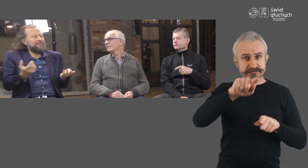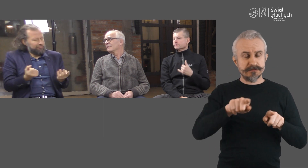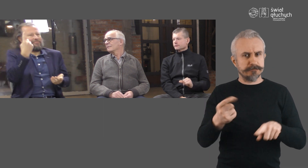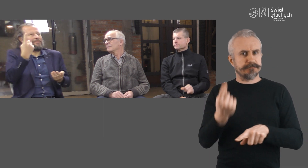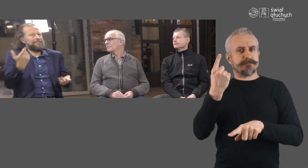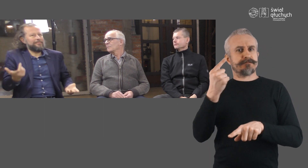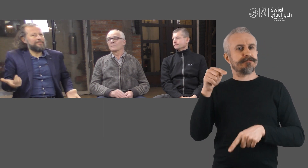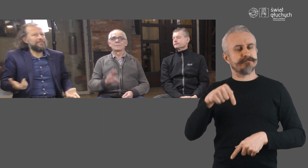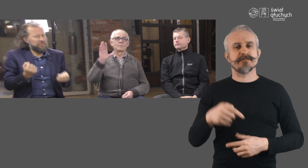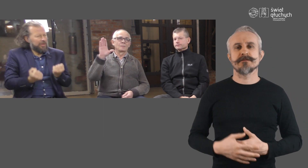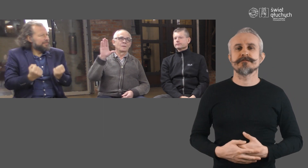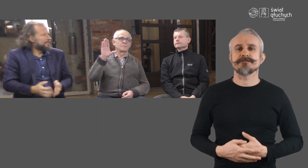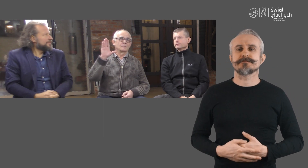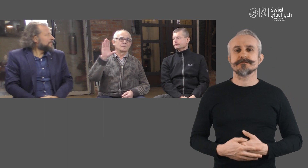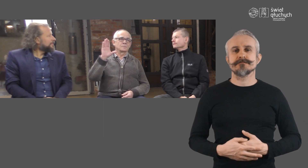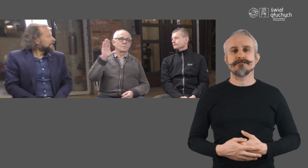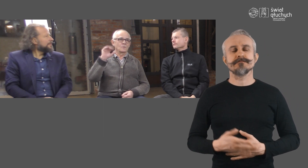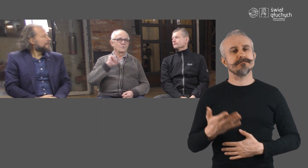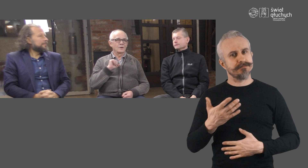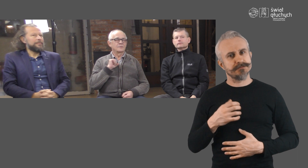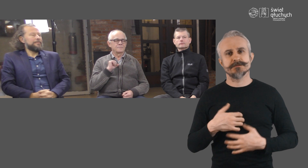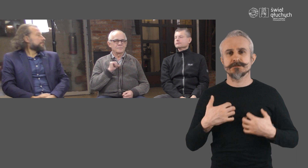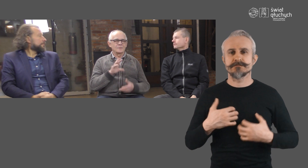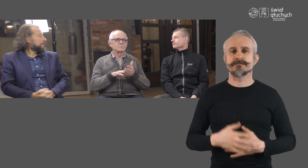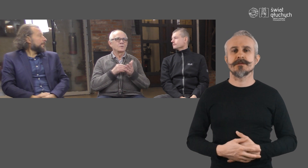to było zaskakujące, ale są takie wyjątkowe sytuacje.